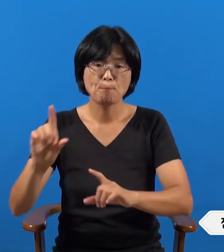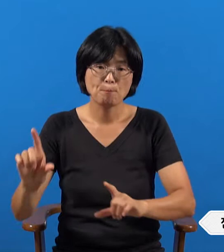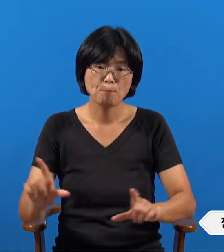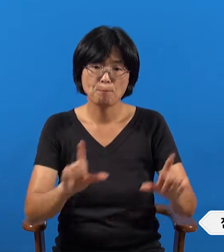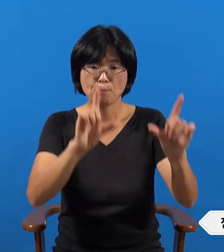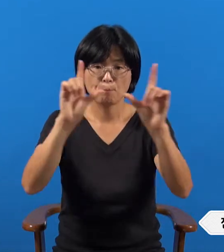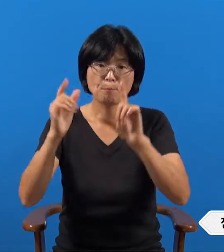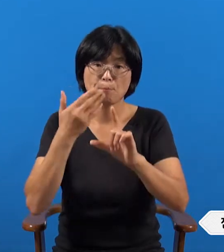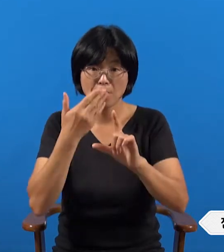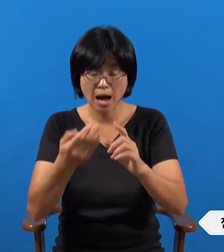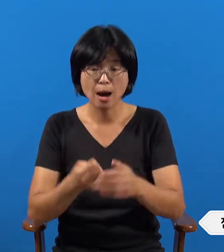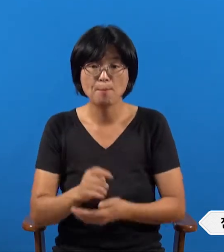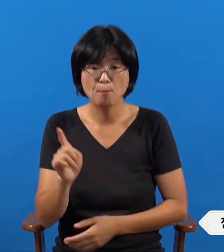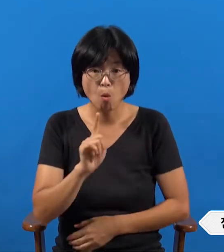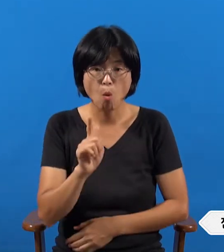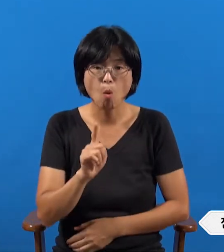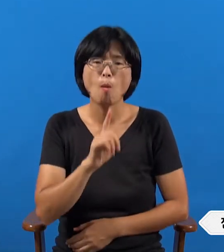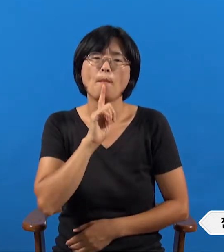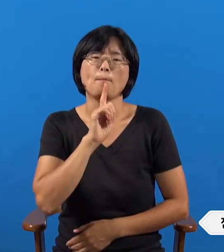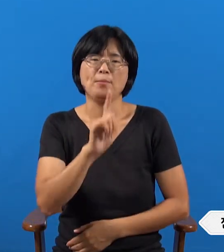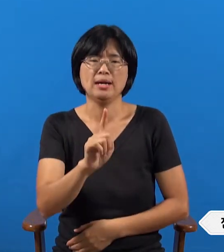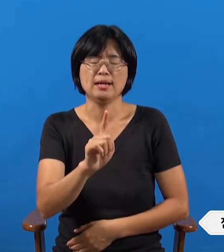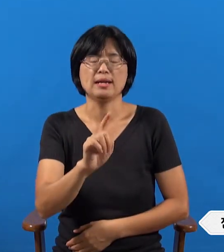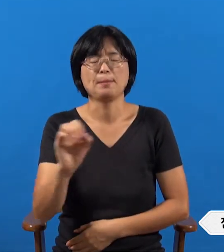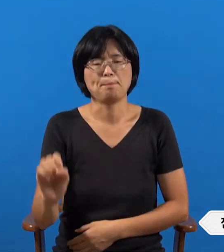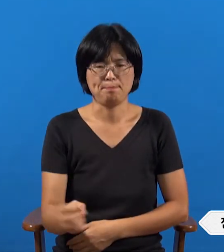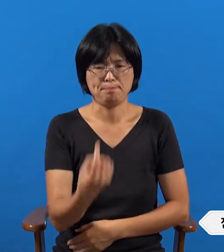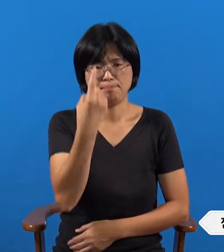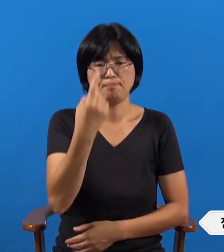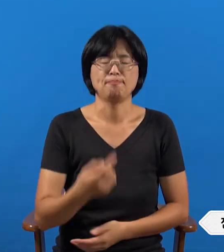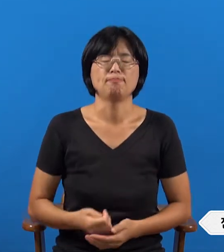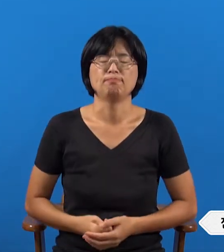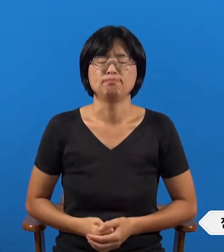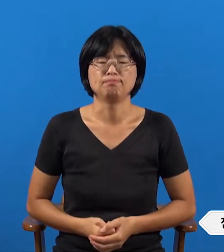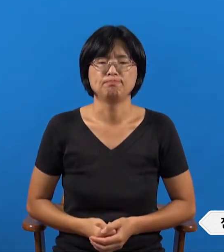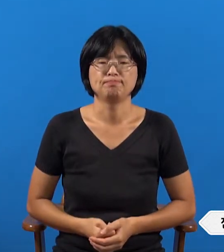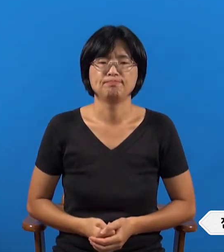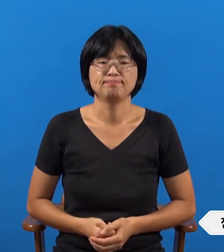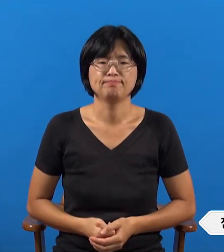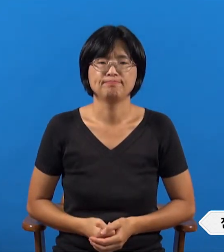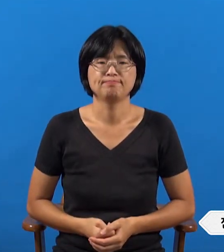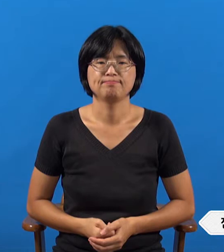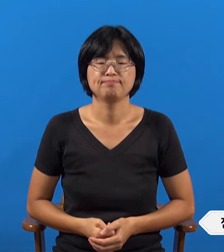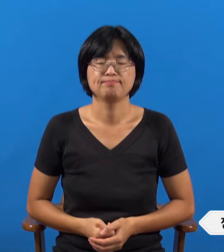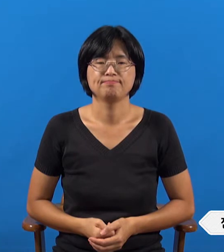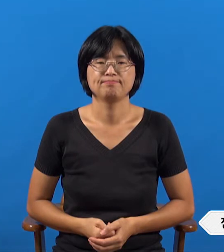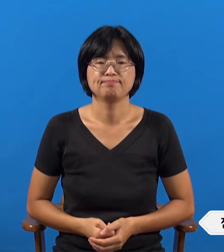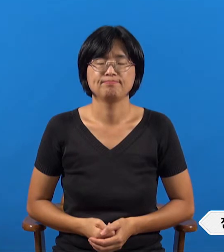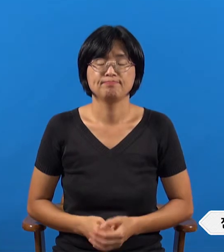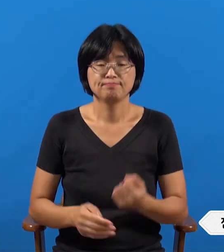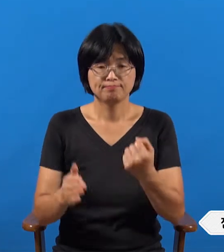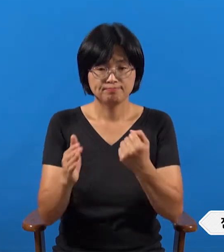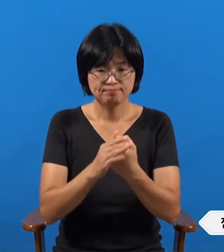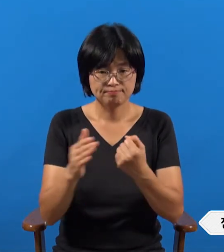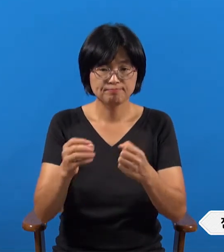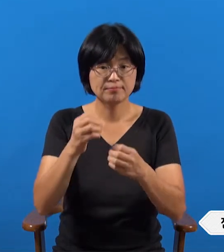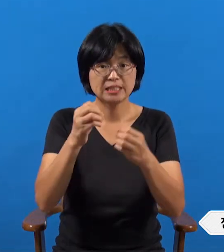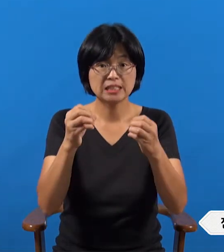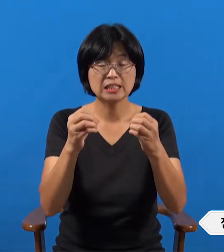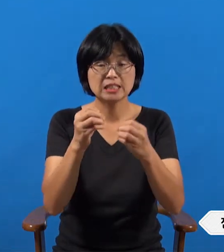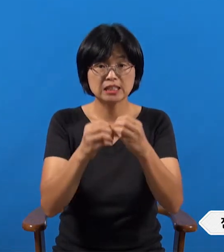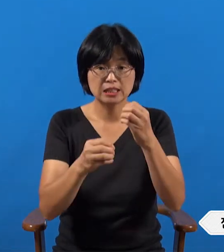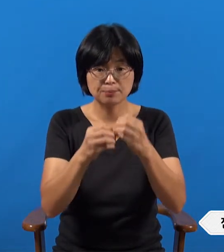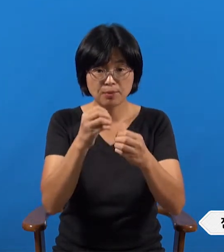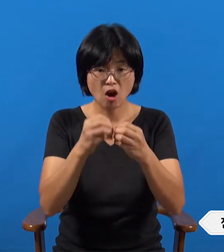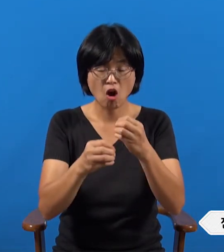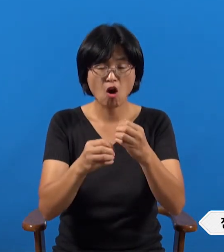축복이 되는 말에서 나온다는 사실을 성경은 우리에게 말씀하고 있습니다. 그래서